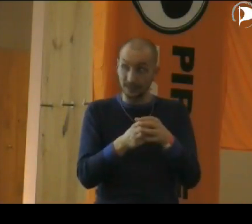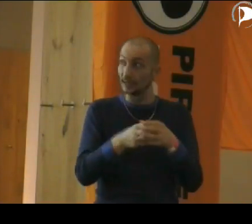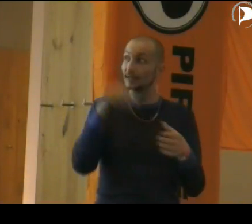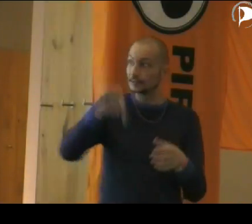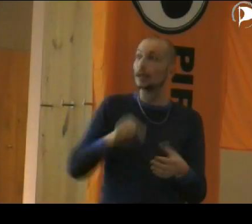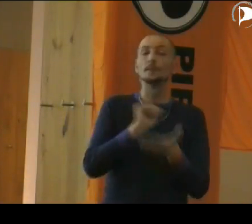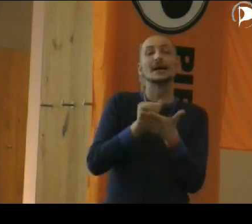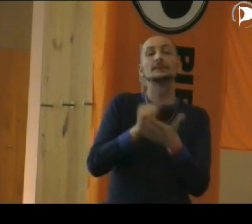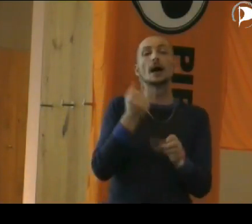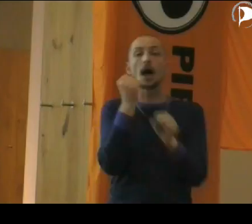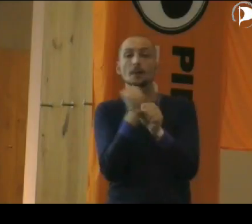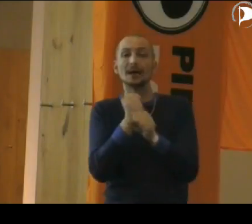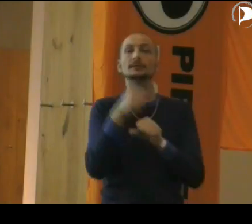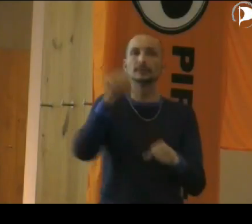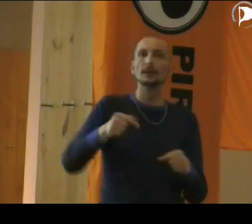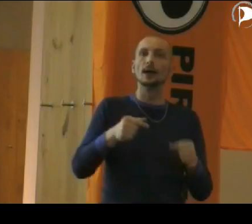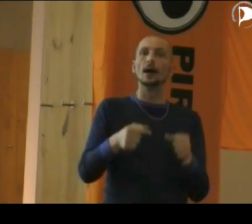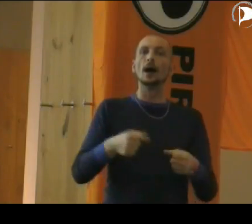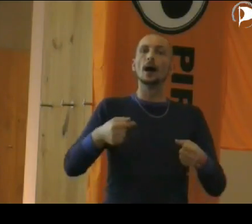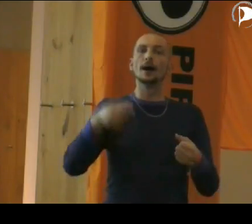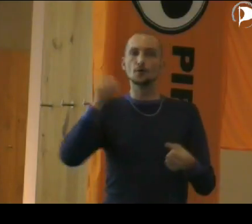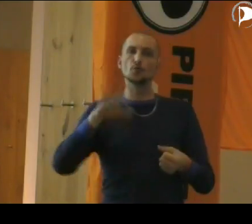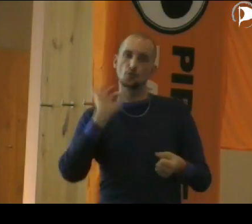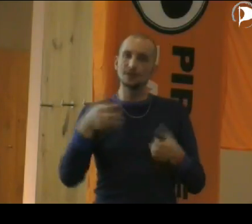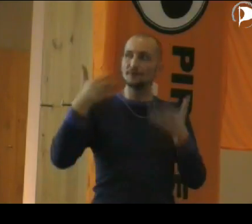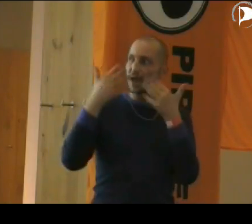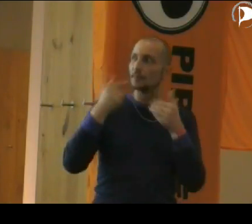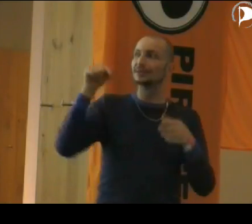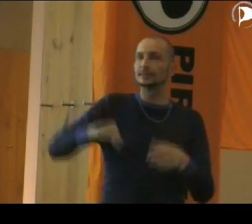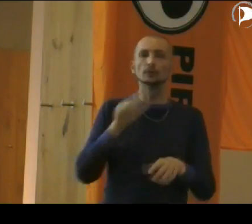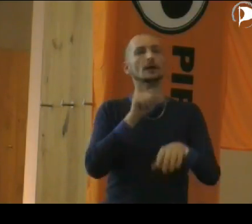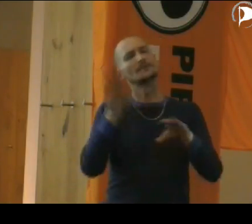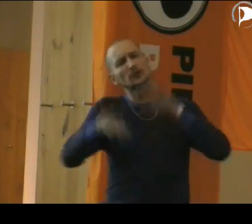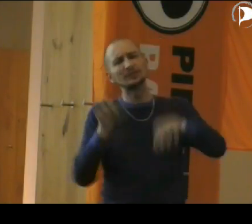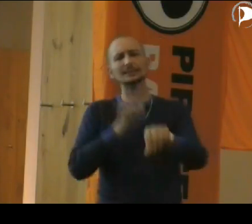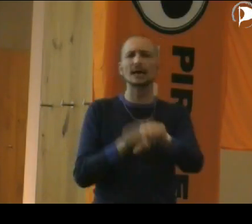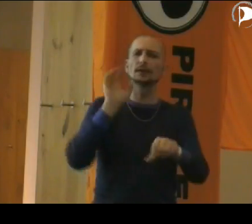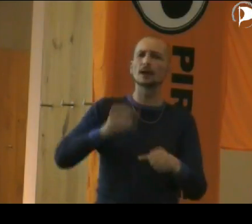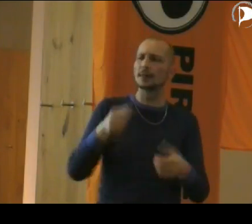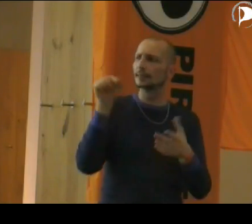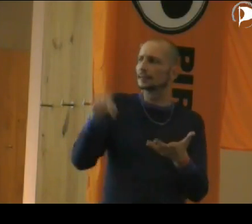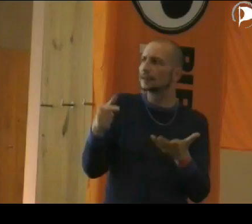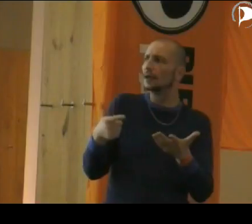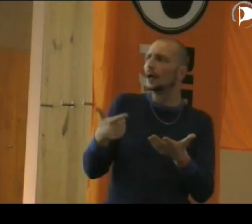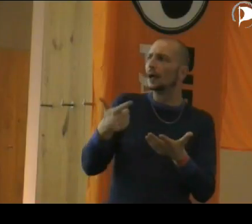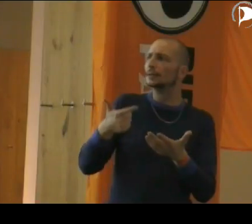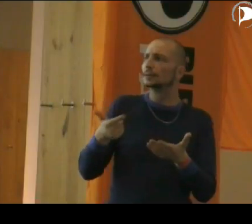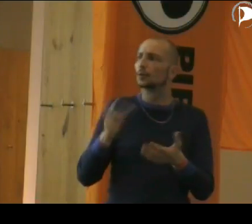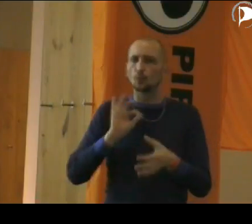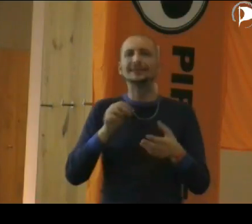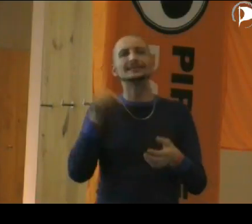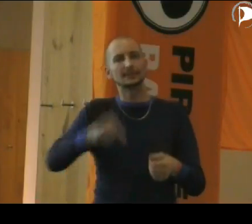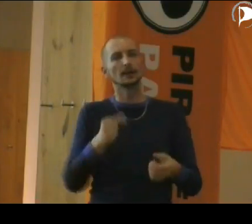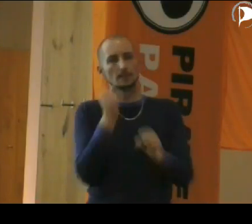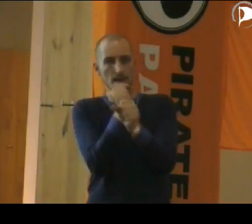anderen bekannten suchen wirklichen rückseiten reagieren und waren mit 20 leuten angehen konstruktiv